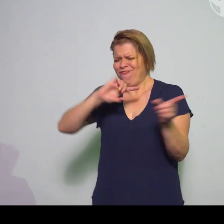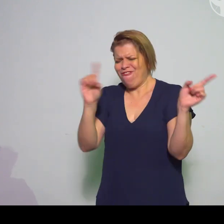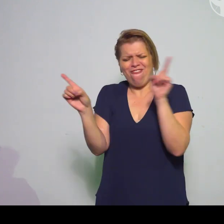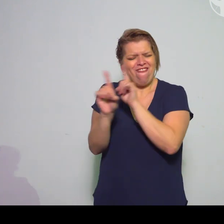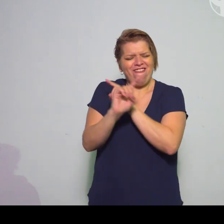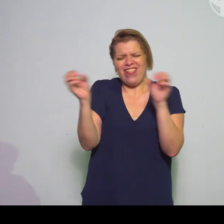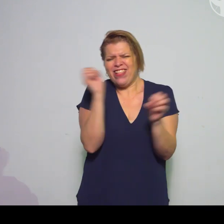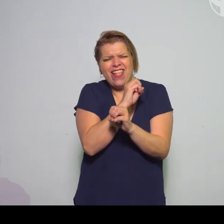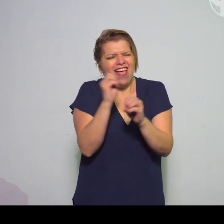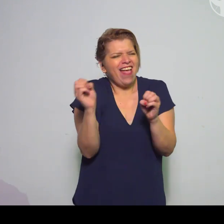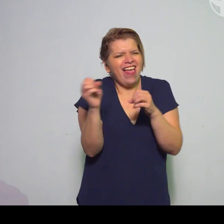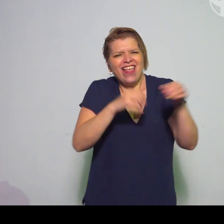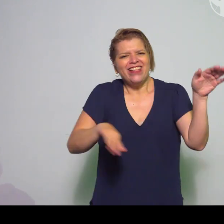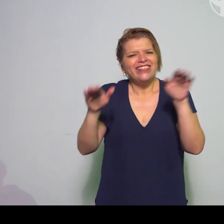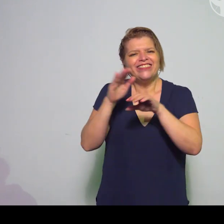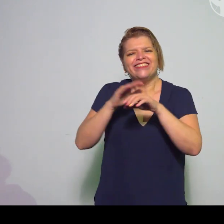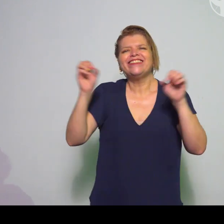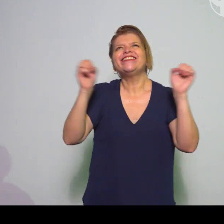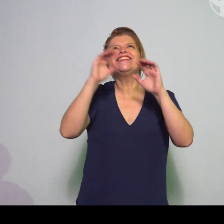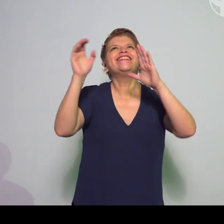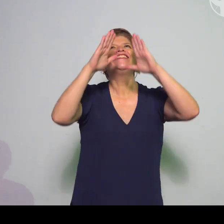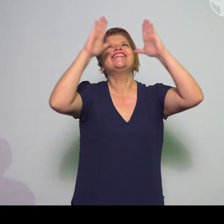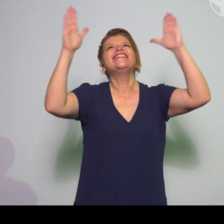acusación más grande que